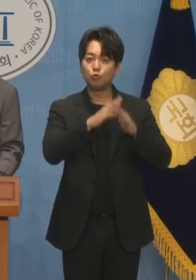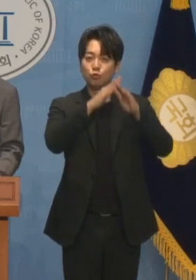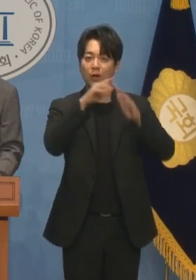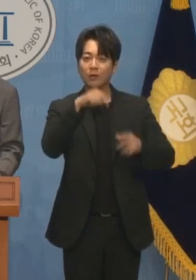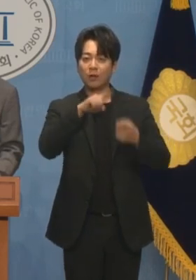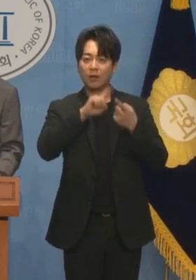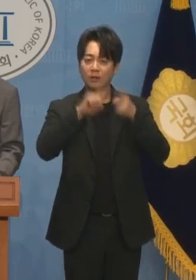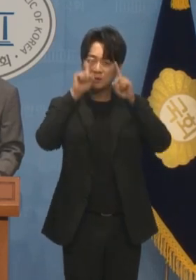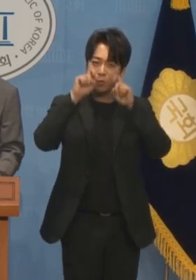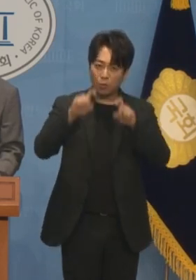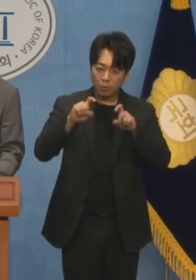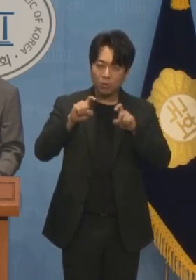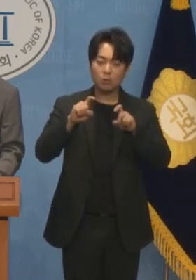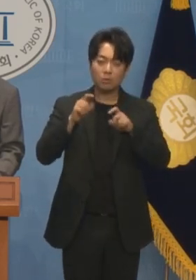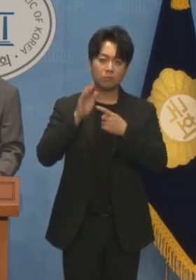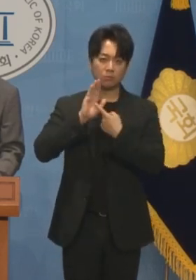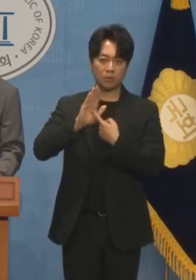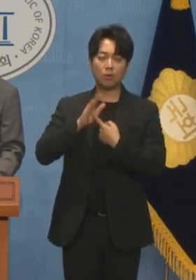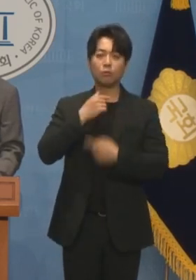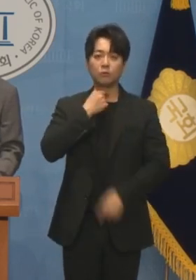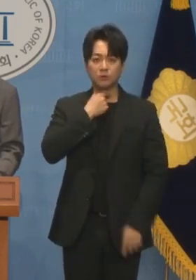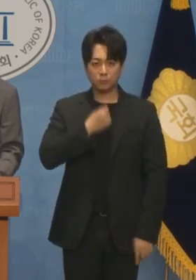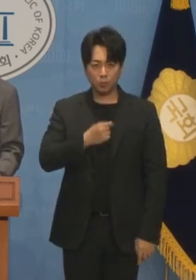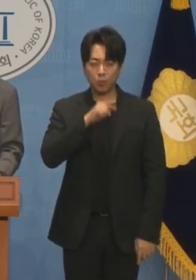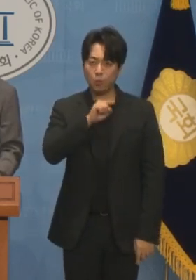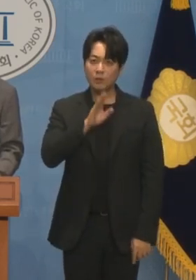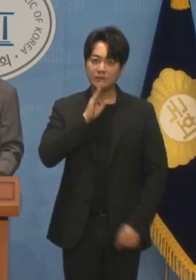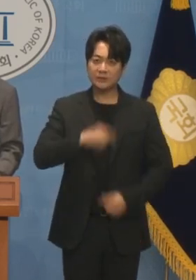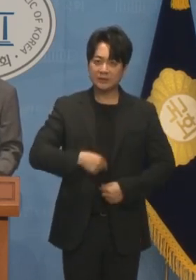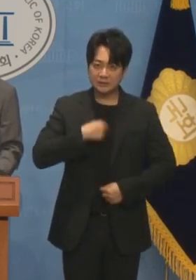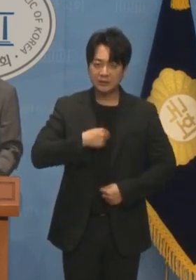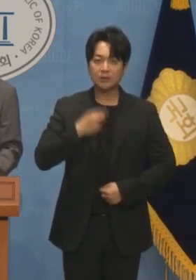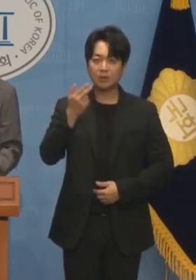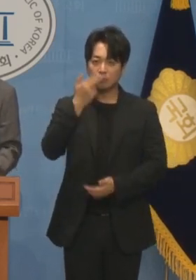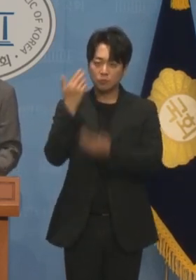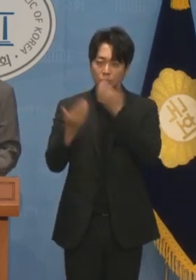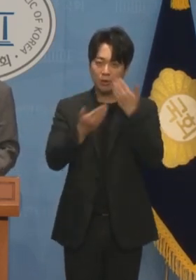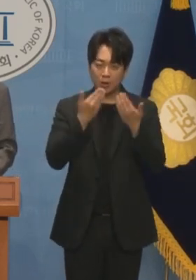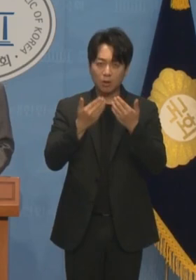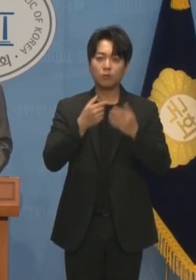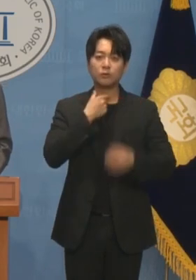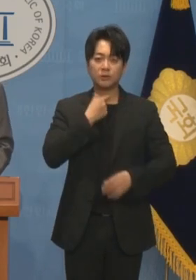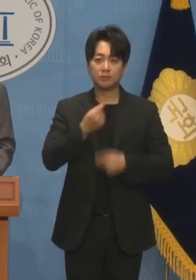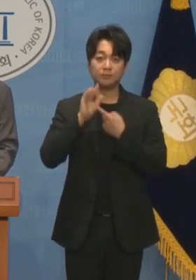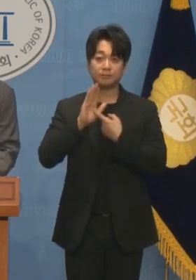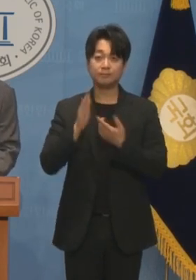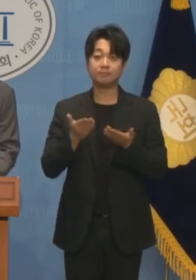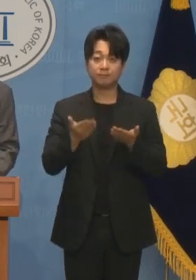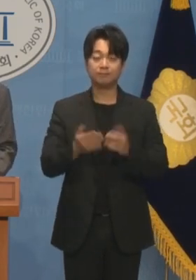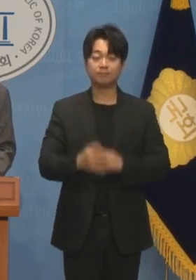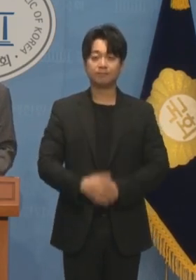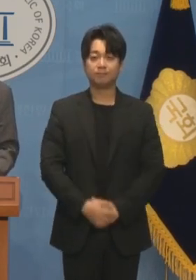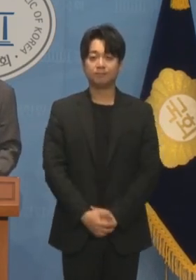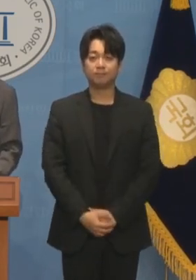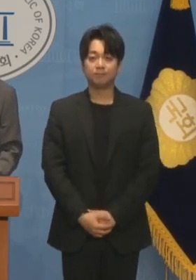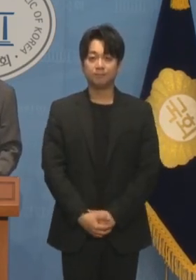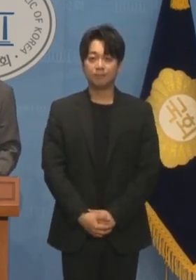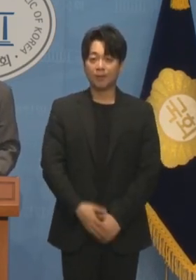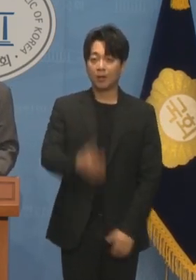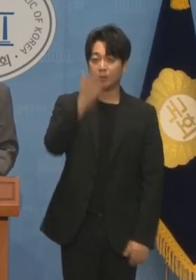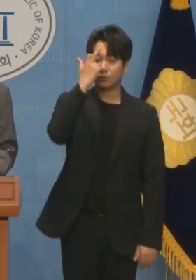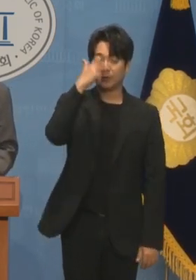그 실체를 규명할 것을 촉구하자 마련된 것입니다. 그러면 우리